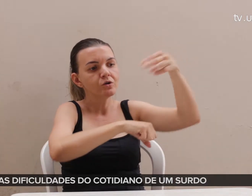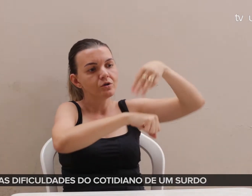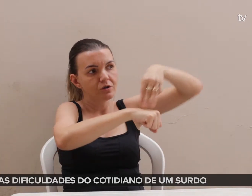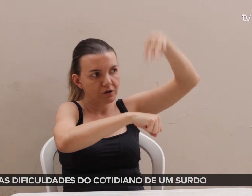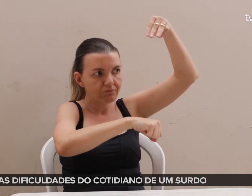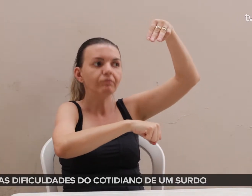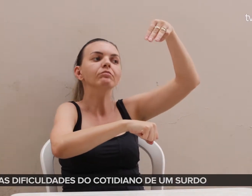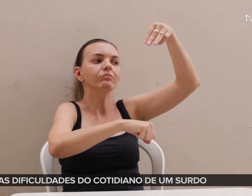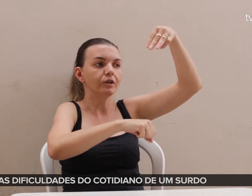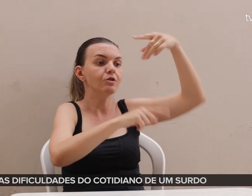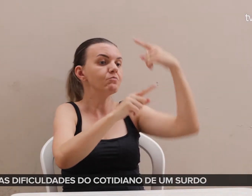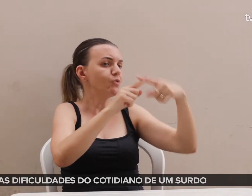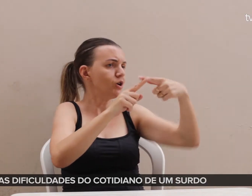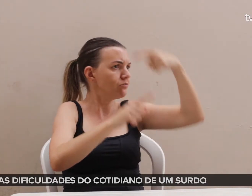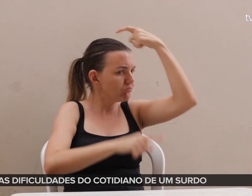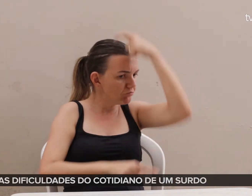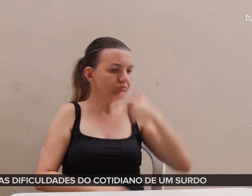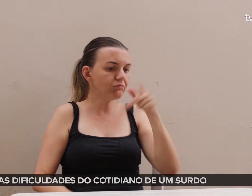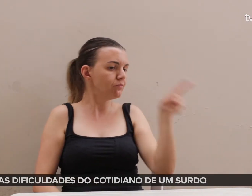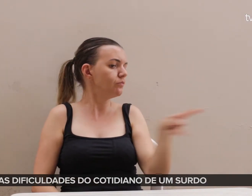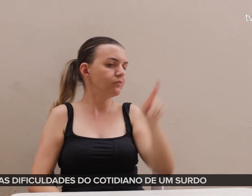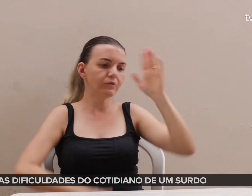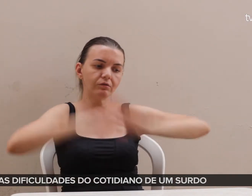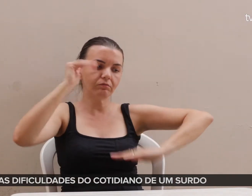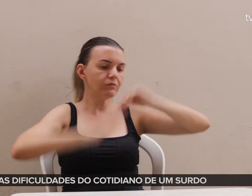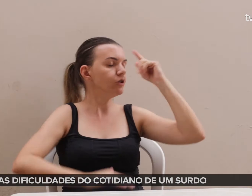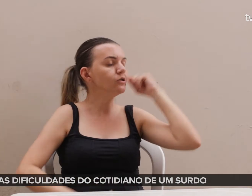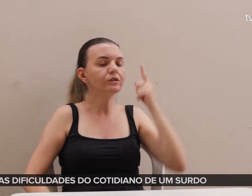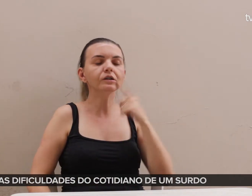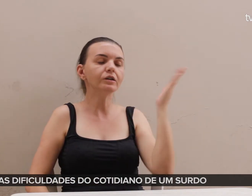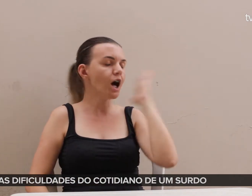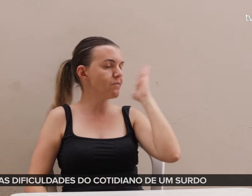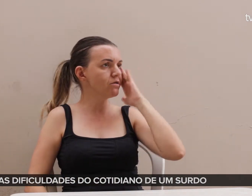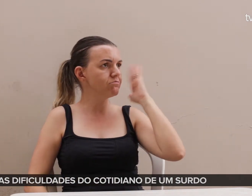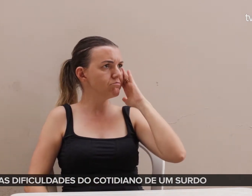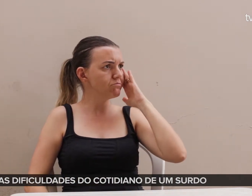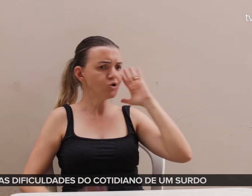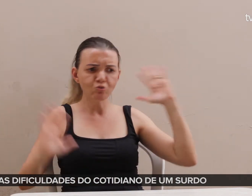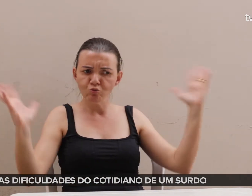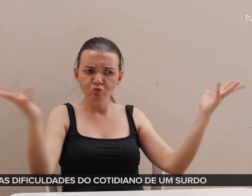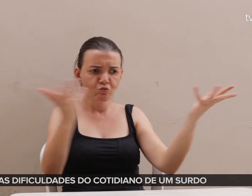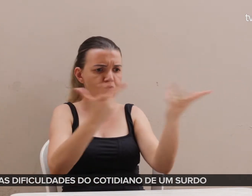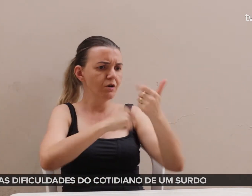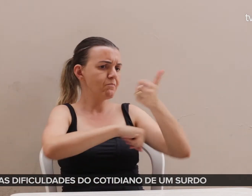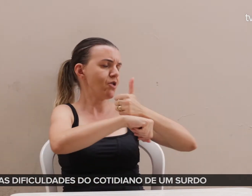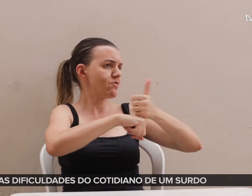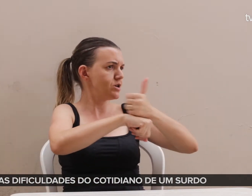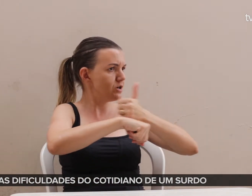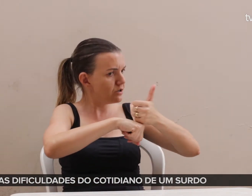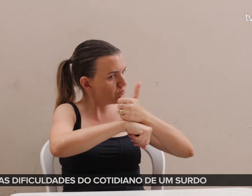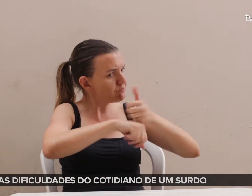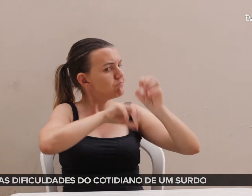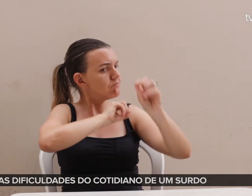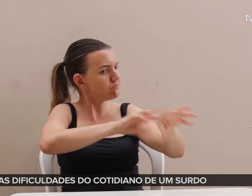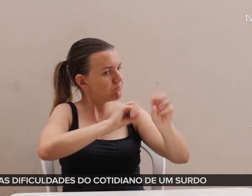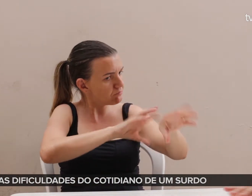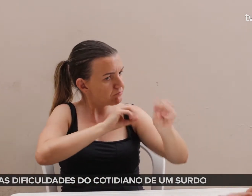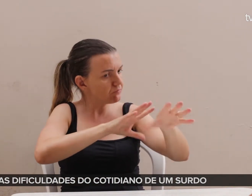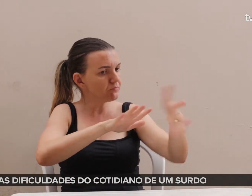em Libras, outra graduação em Letras Libras. Sou uma professora capaz. Gostaria de deixar uma mensagem para vocês